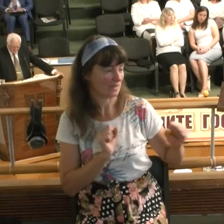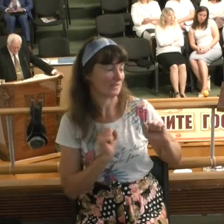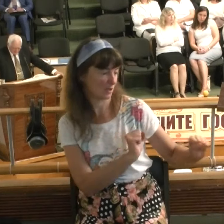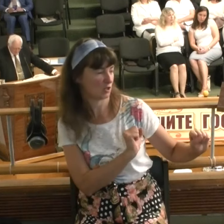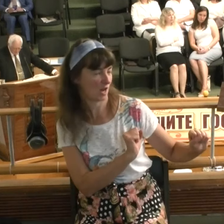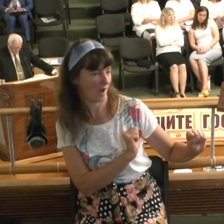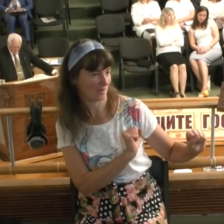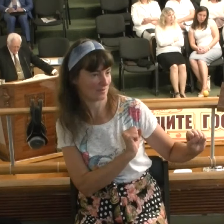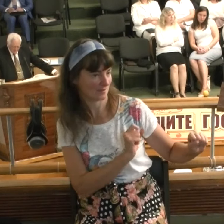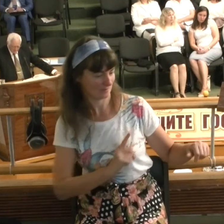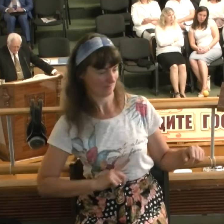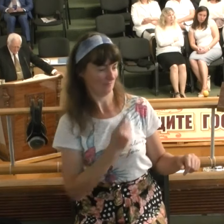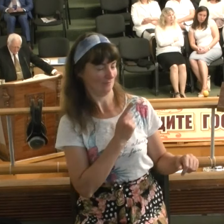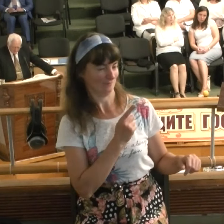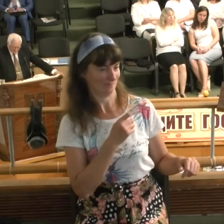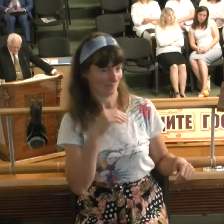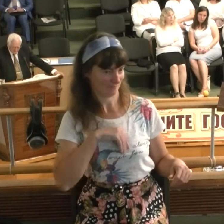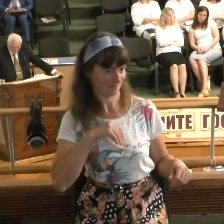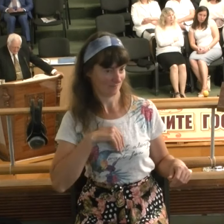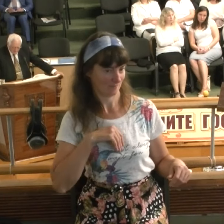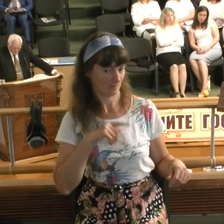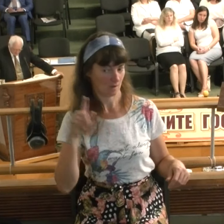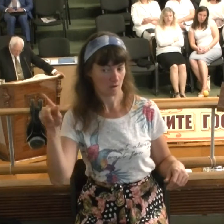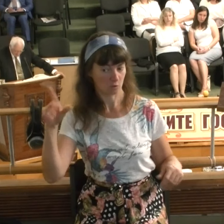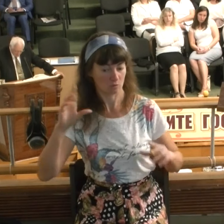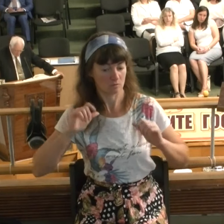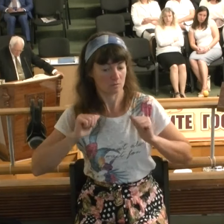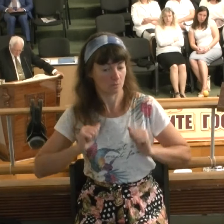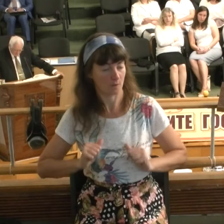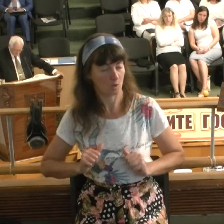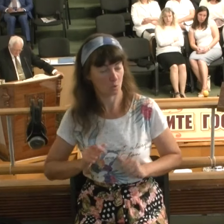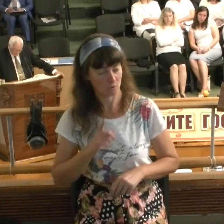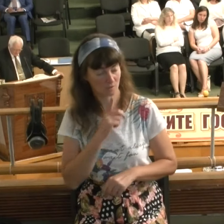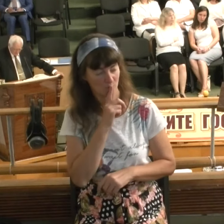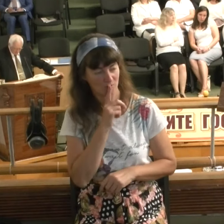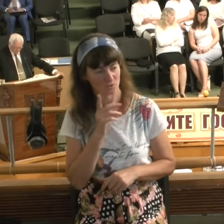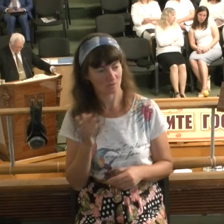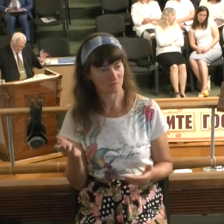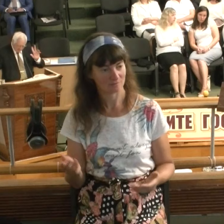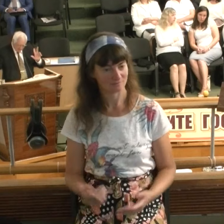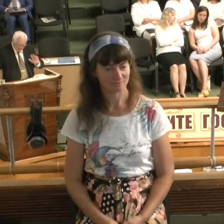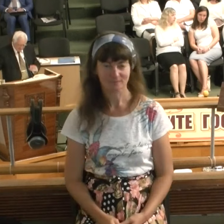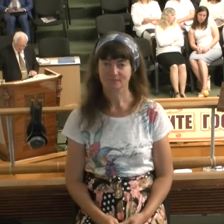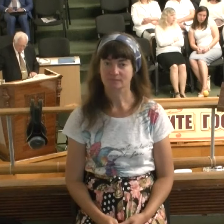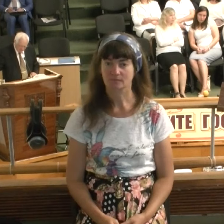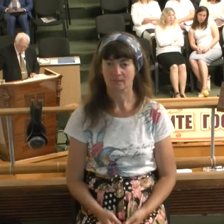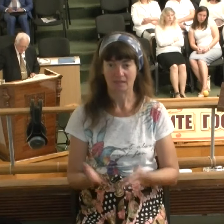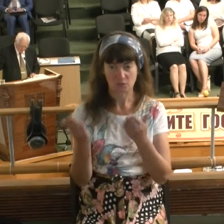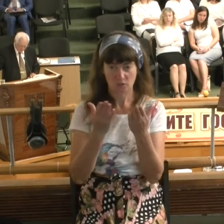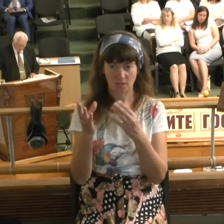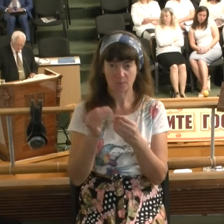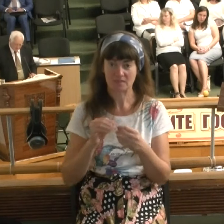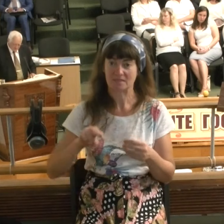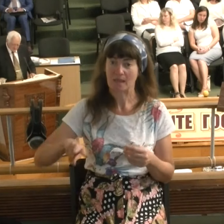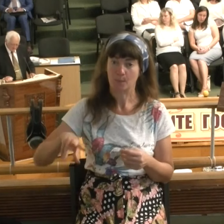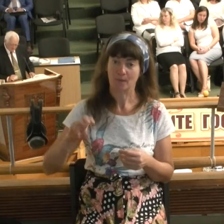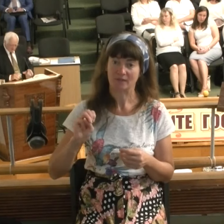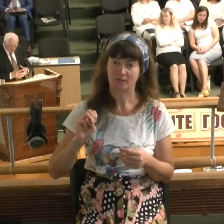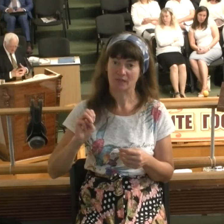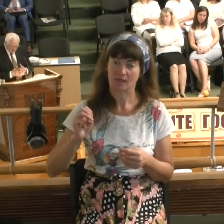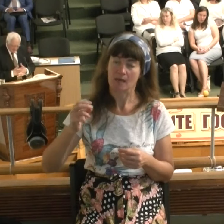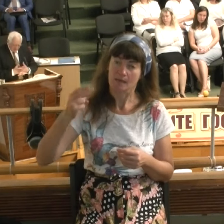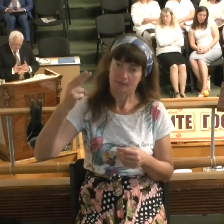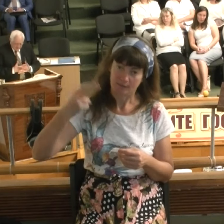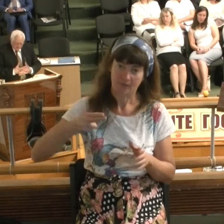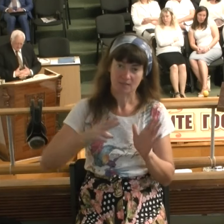с 67 по 20, с 67 по 68. Два стиха читаем. Матфея